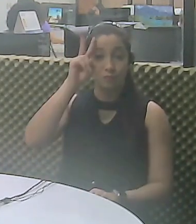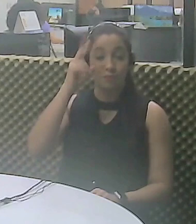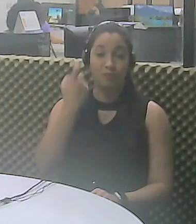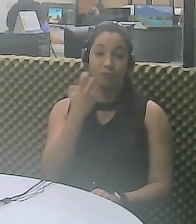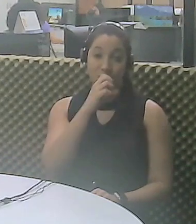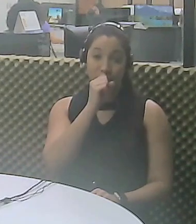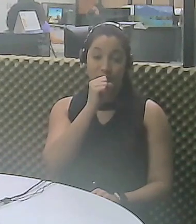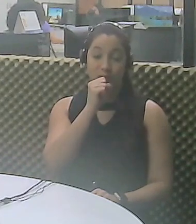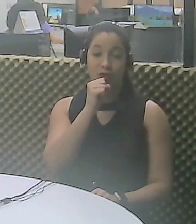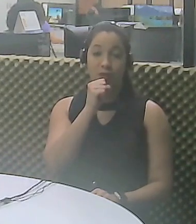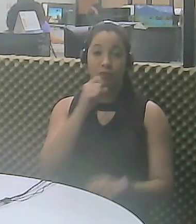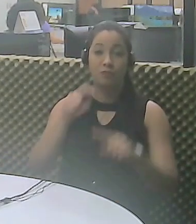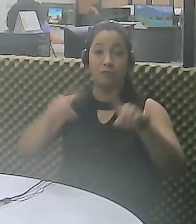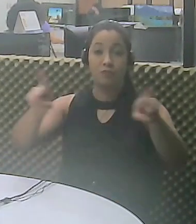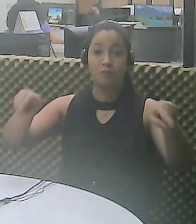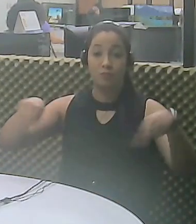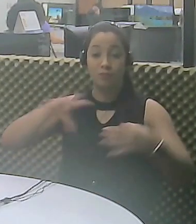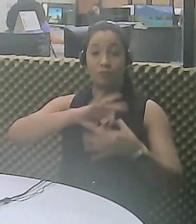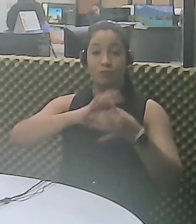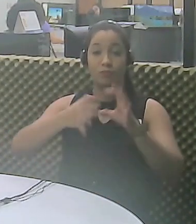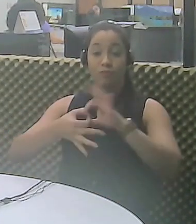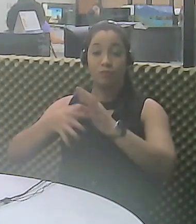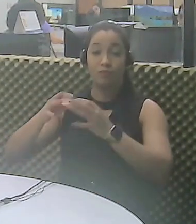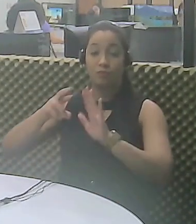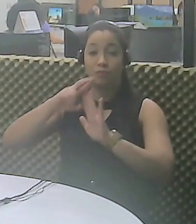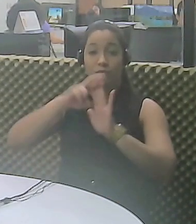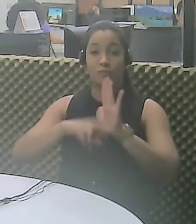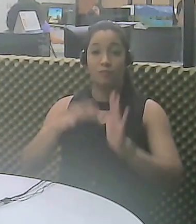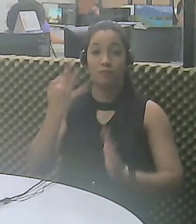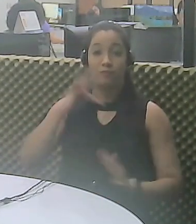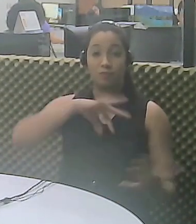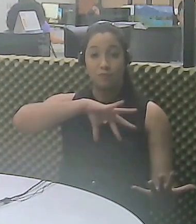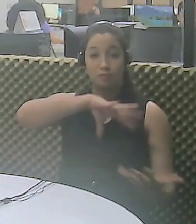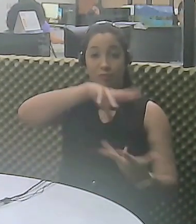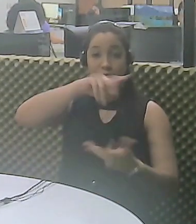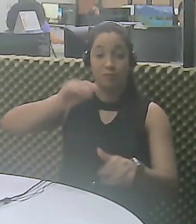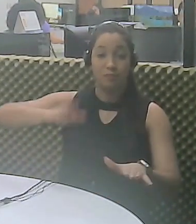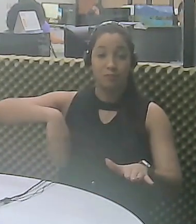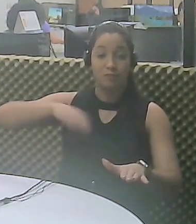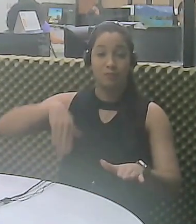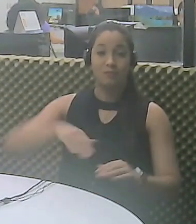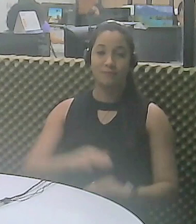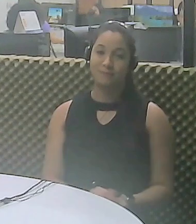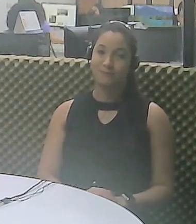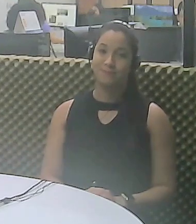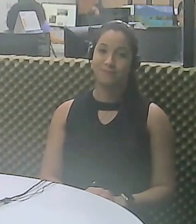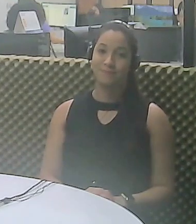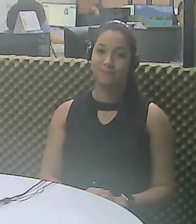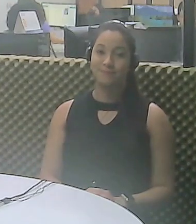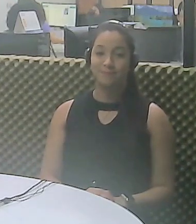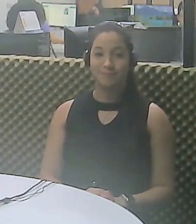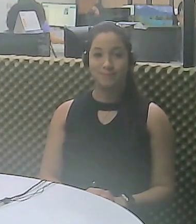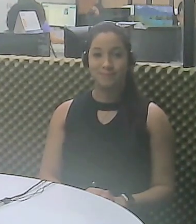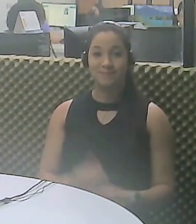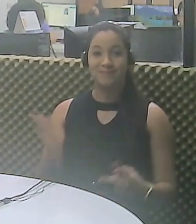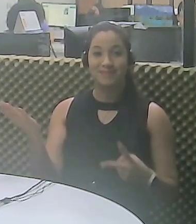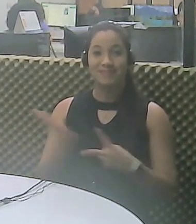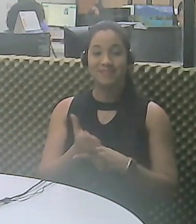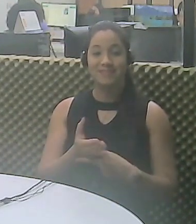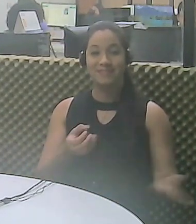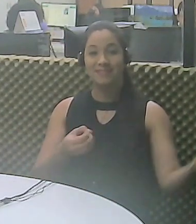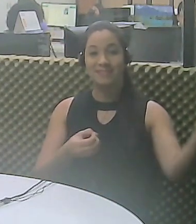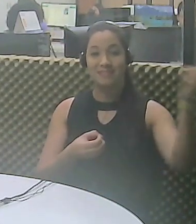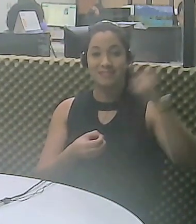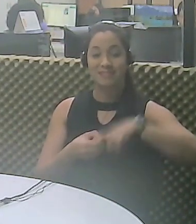piscina olímpica, construída de acordo com os padrões da Federação Internacional de Natação. Vamos agora a um